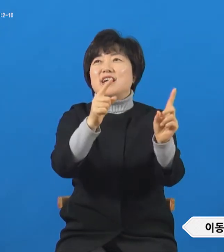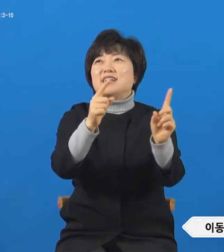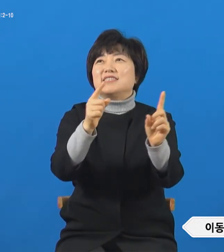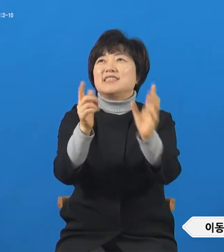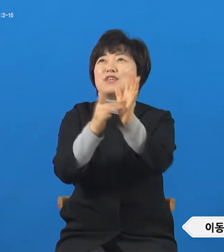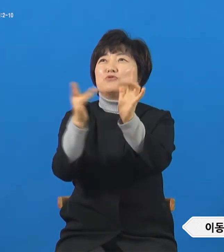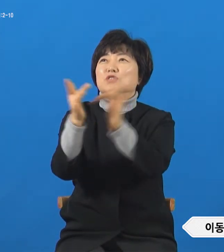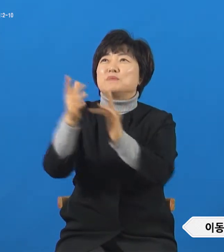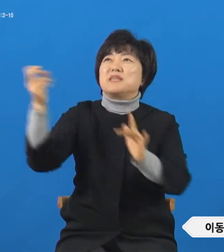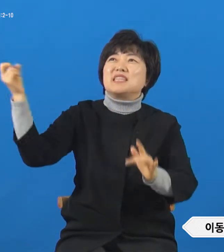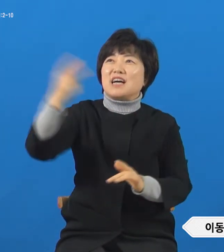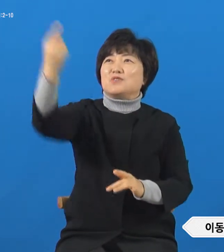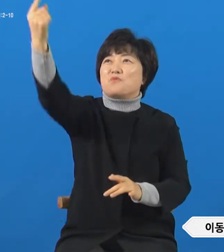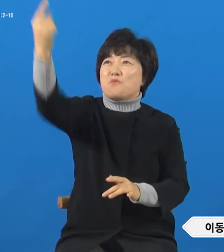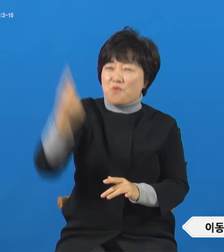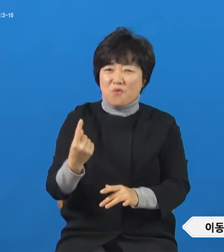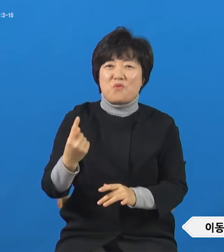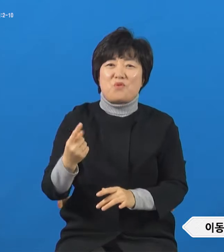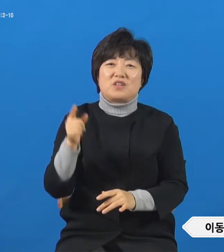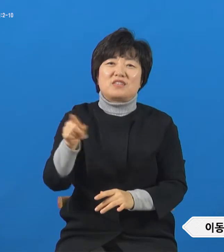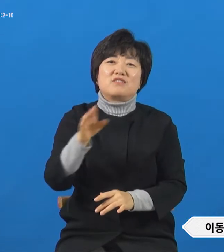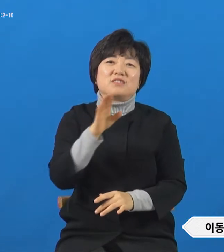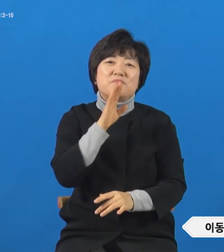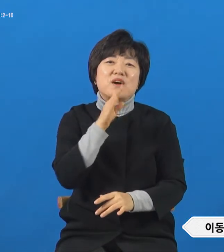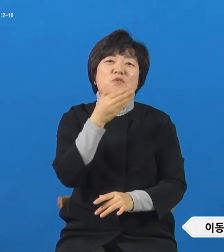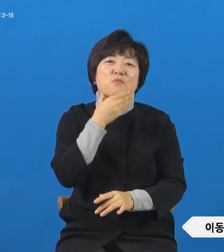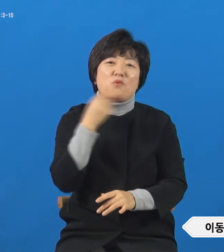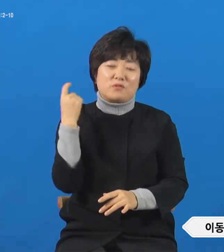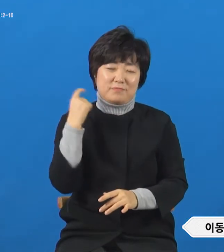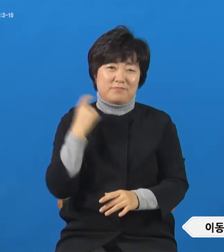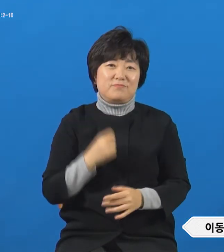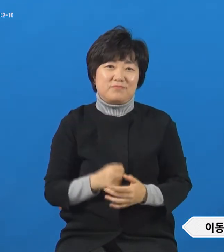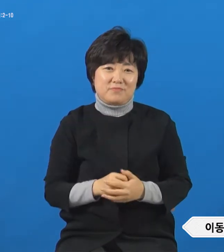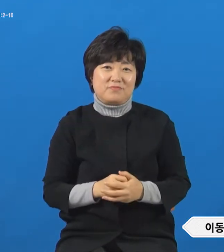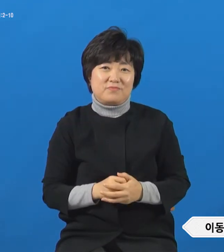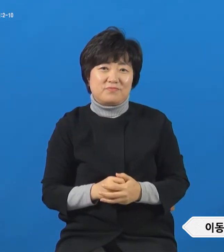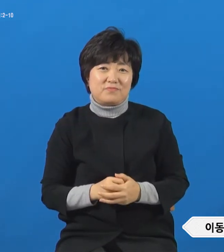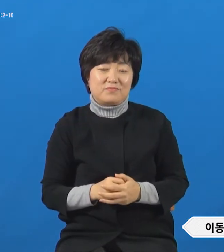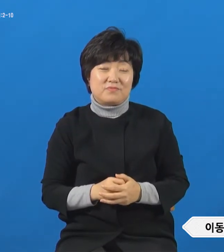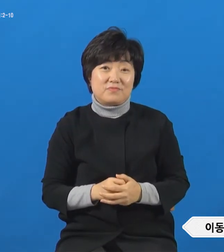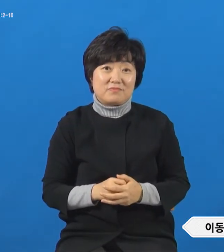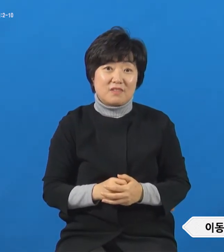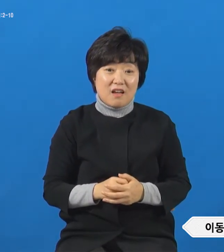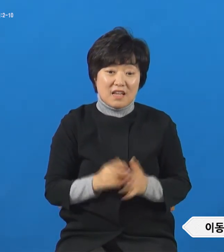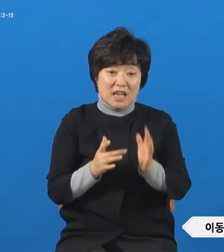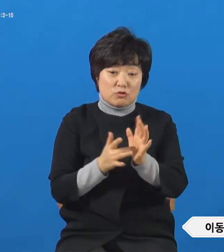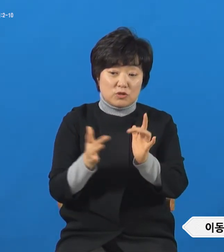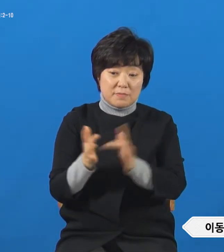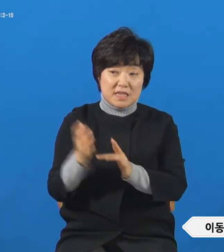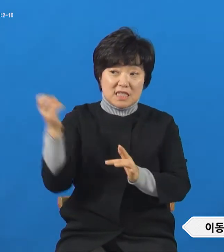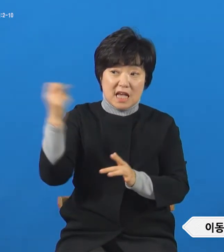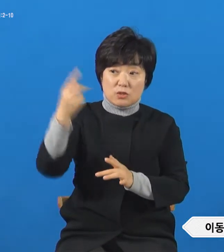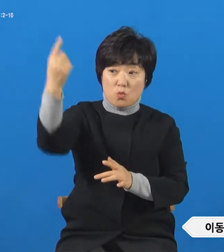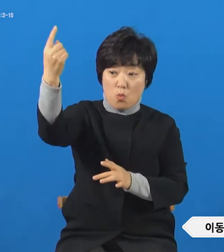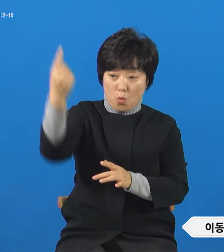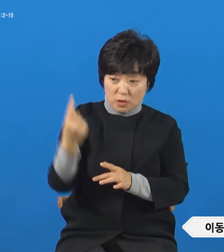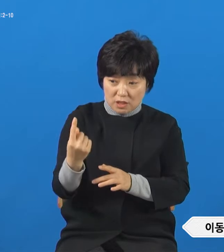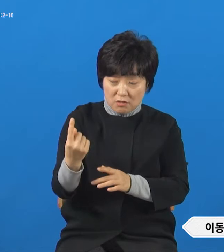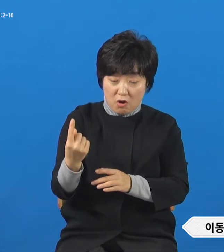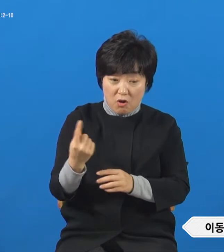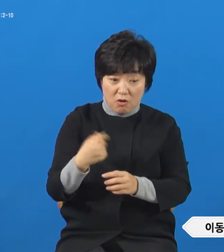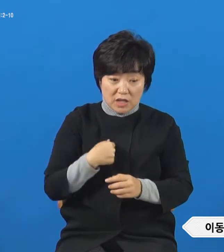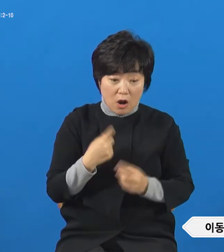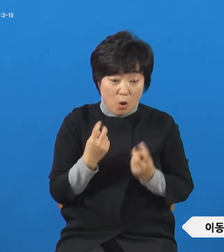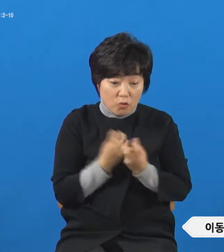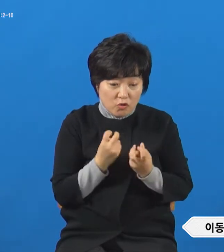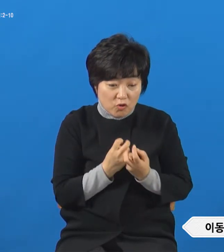다시 오신다는 것, 그게 바로 복음이에요. 거기까지가 복음입니다. 근데 문제는 그리스도의 재림을